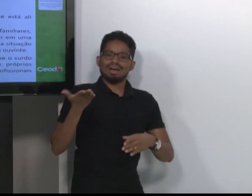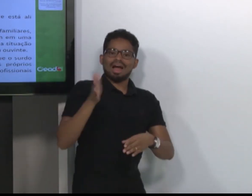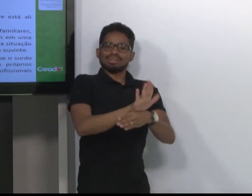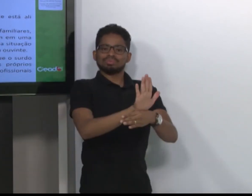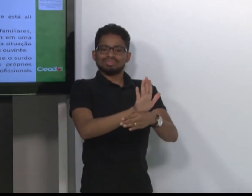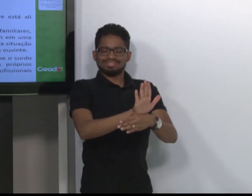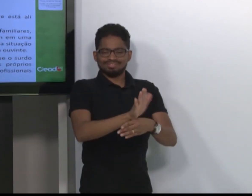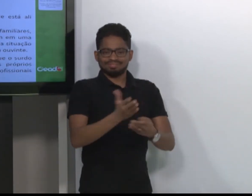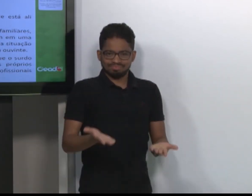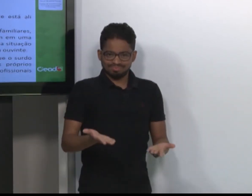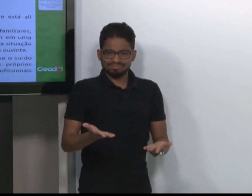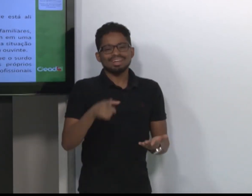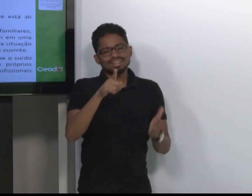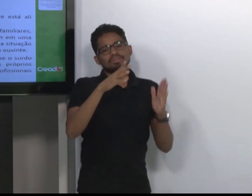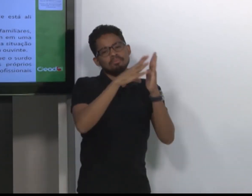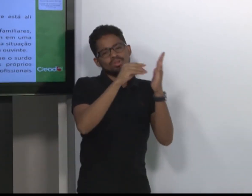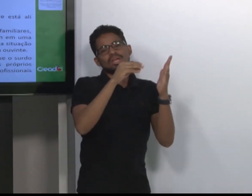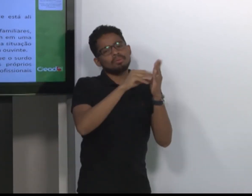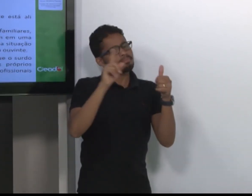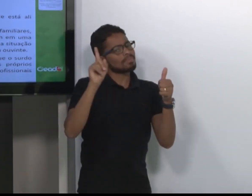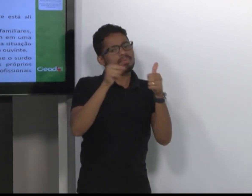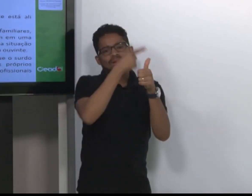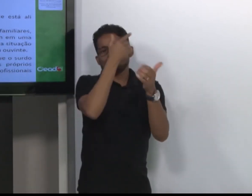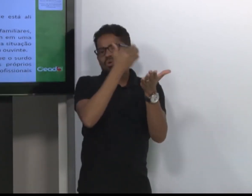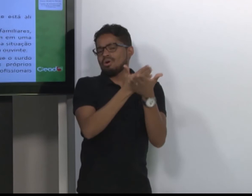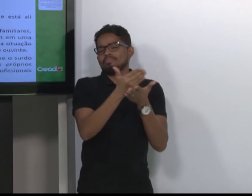o primeiro modelo que surgiu.